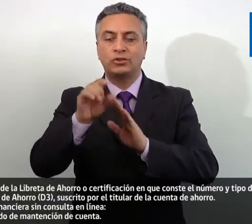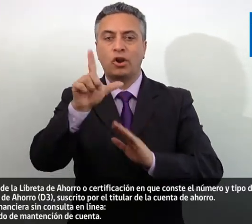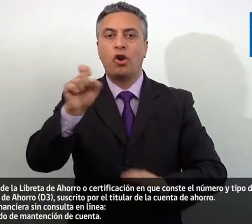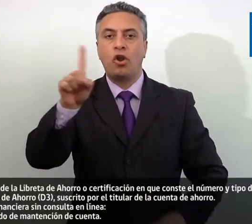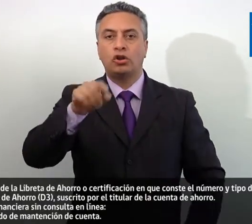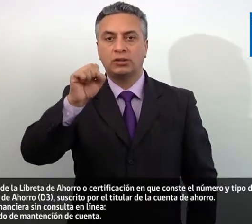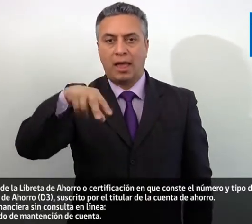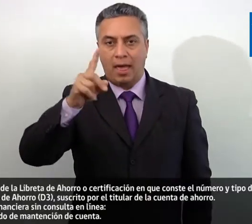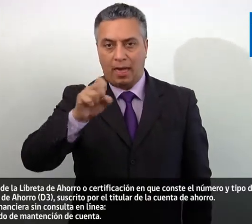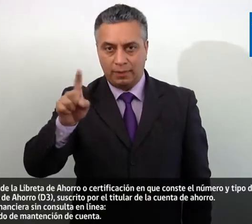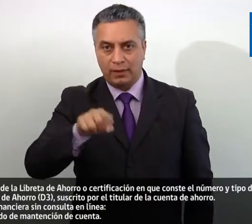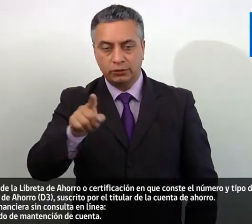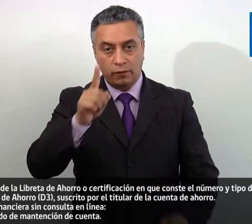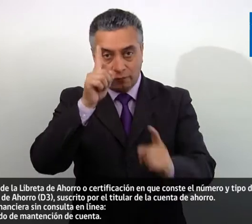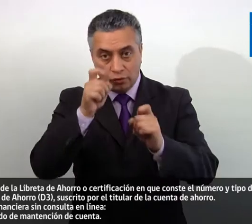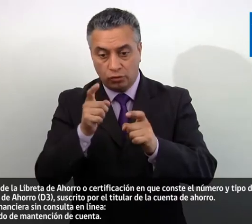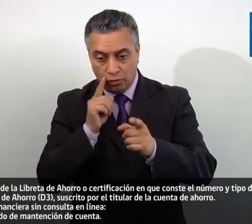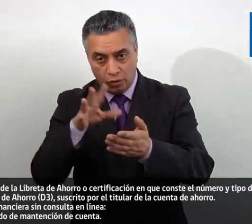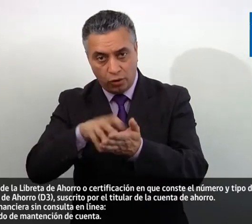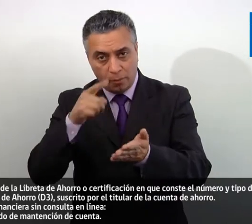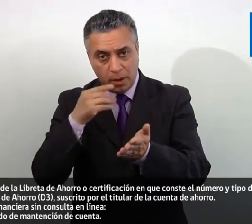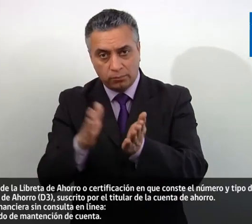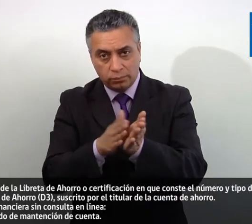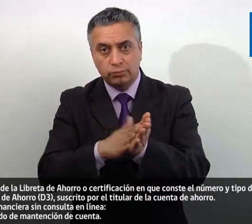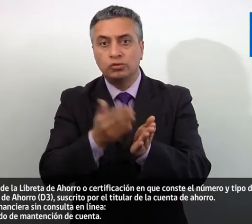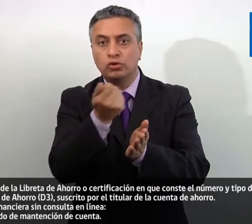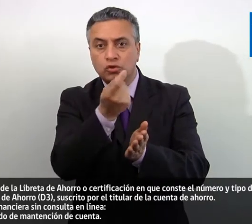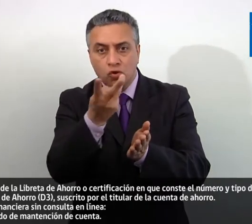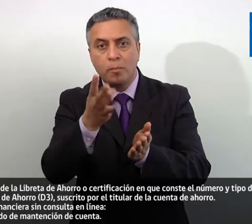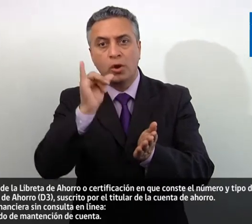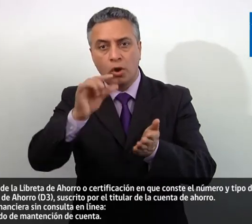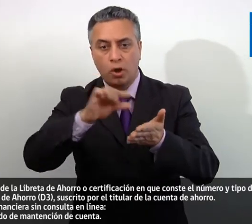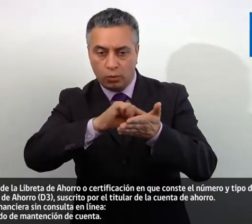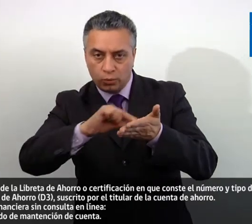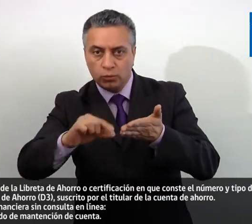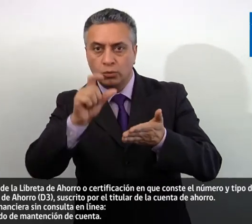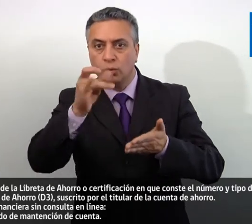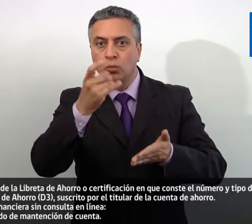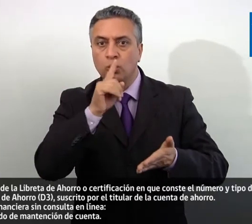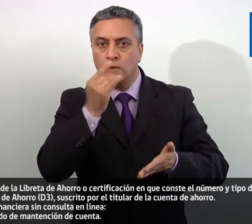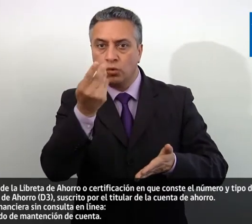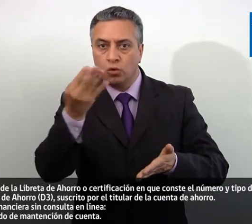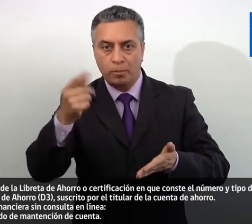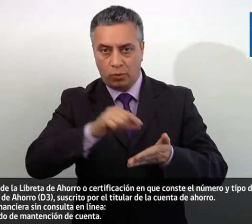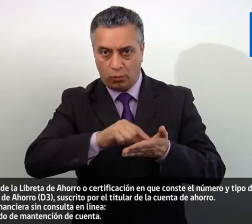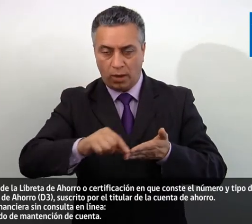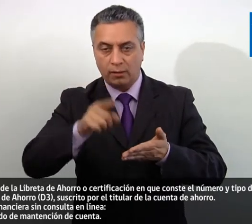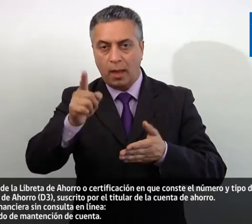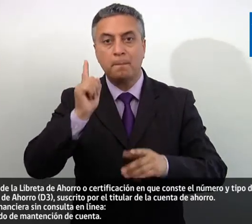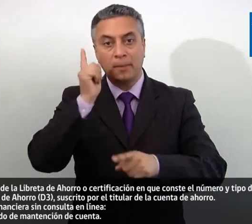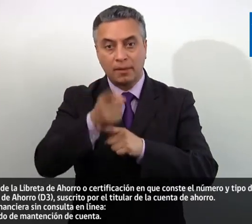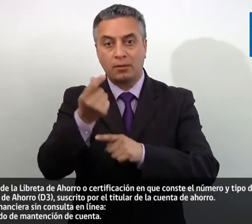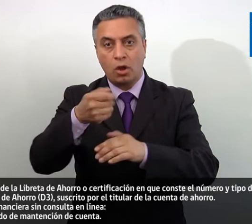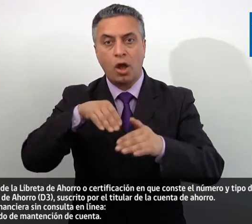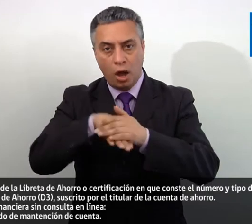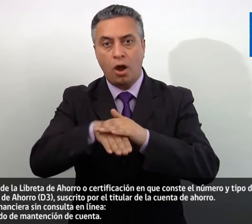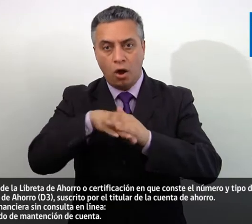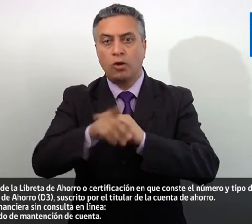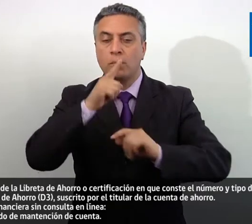la libreta de ahorro o certificación en que conste el número y tipo de cuenta. Mandato de ahorro suscrito por el titular de la cuenta de